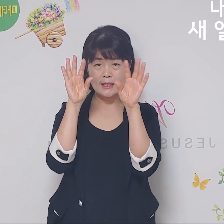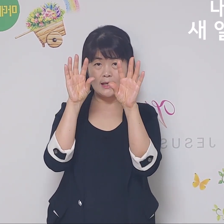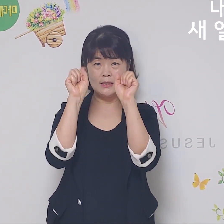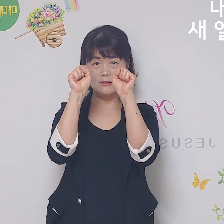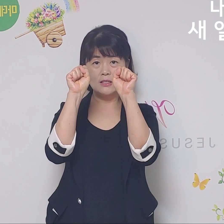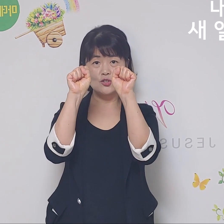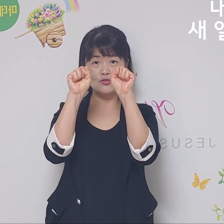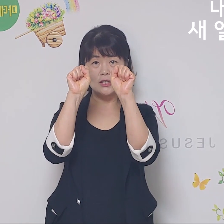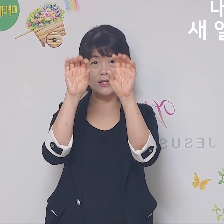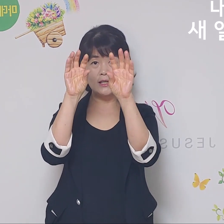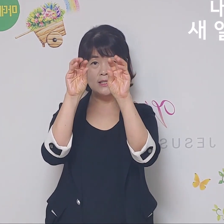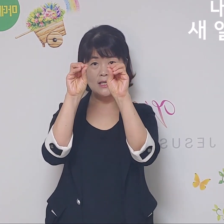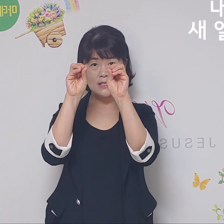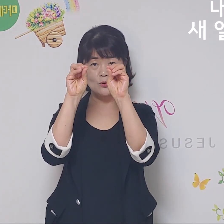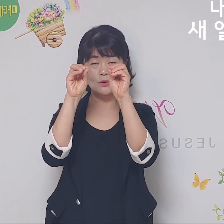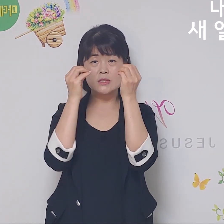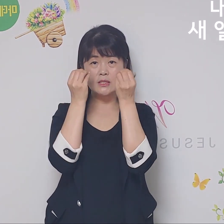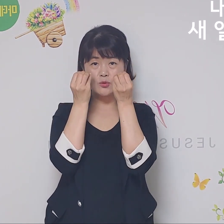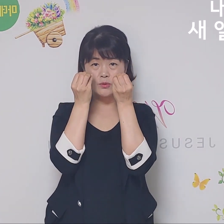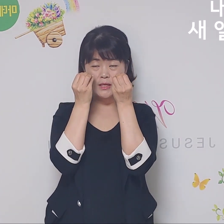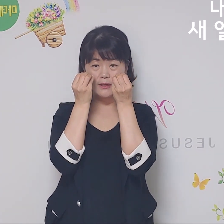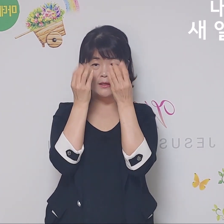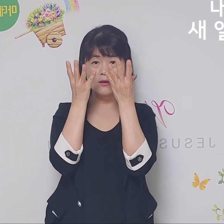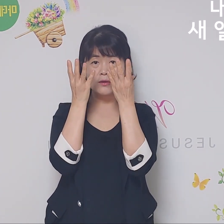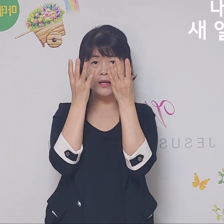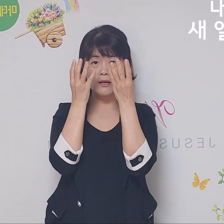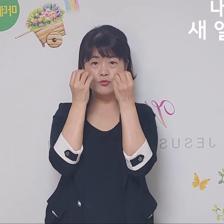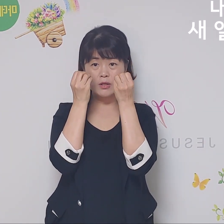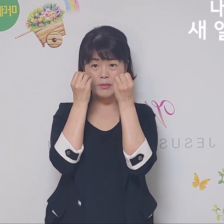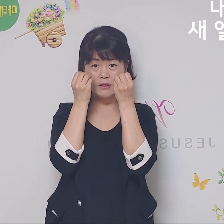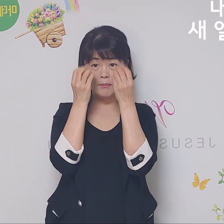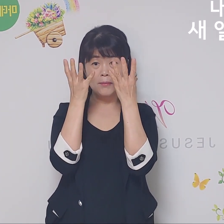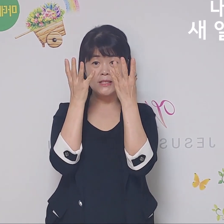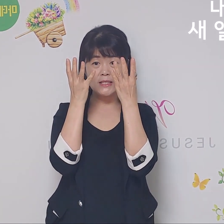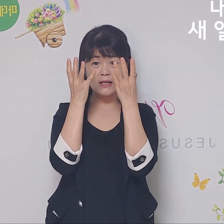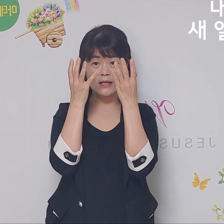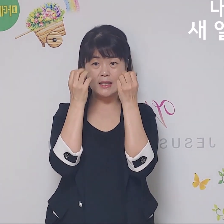약간 이렇게 주는 게 아니라 살짝 이렇게 쥐는 손을 이렇게 눈앞에서 반짝하게